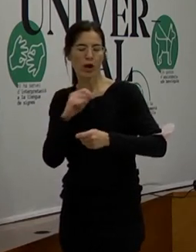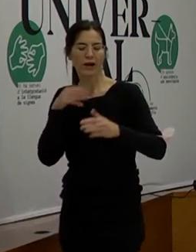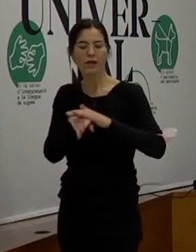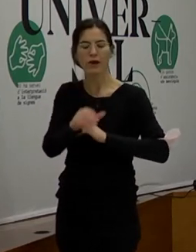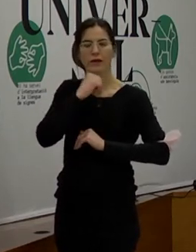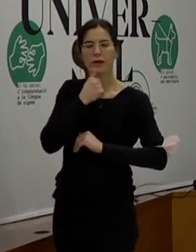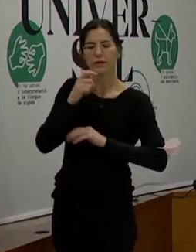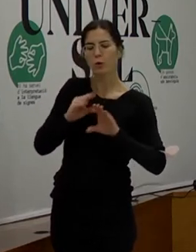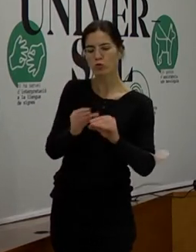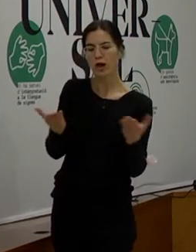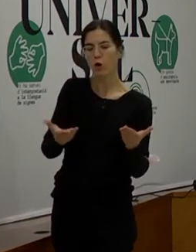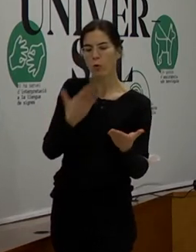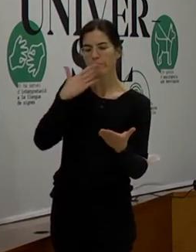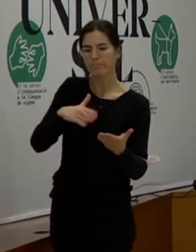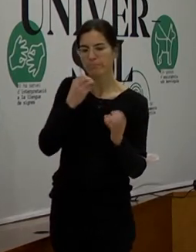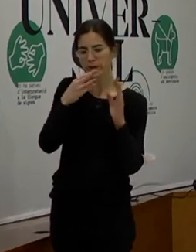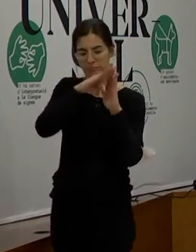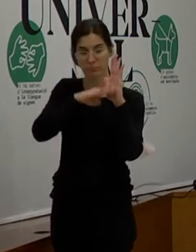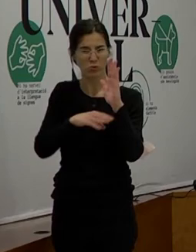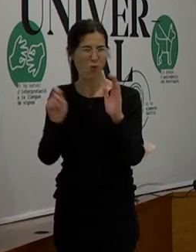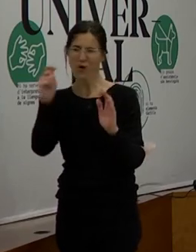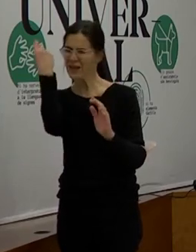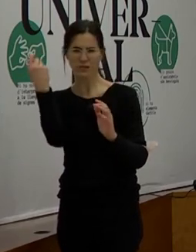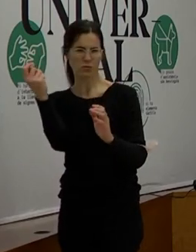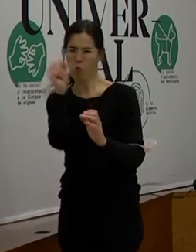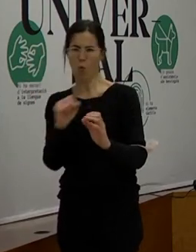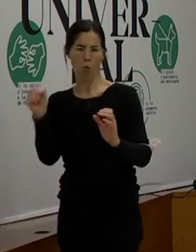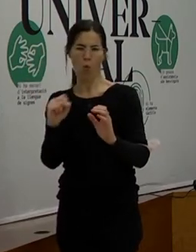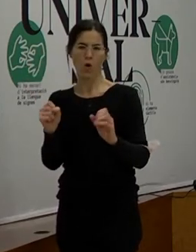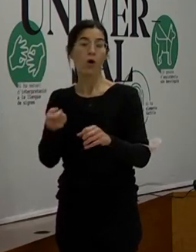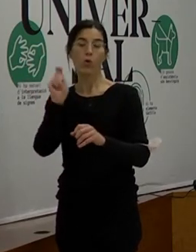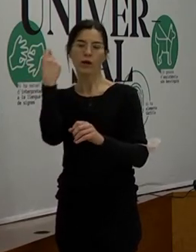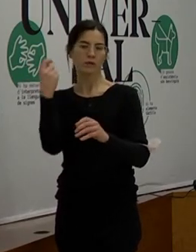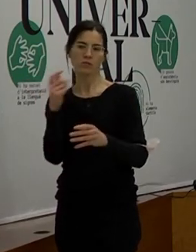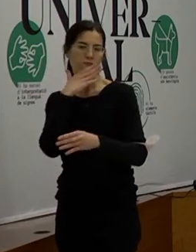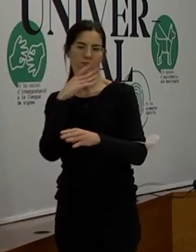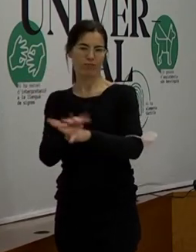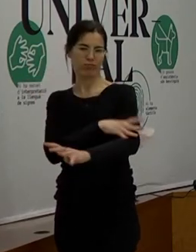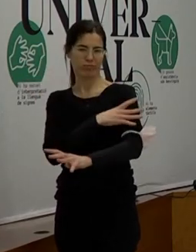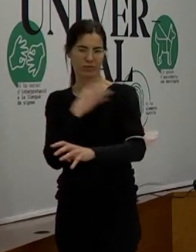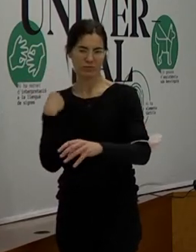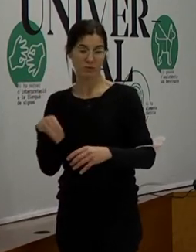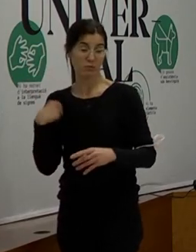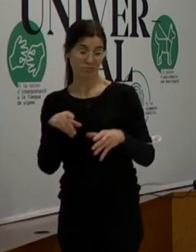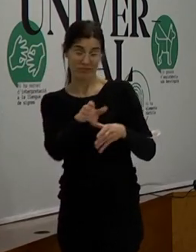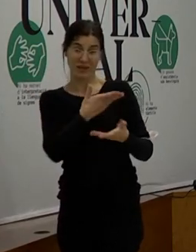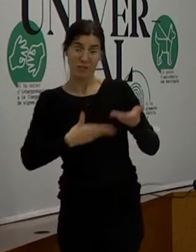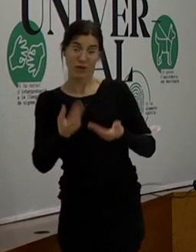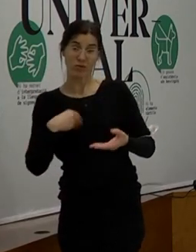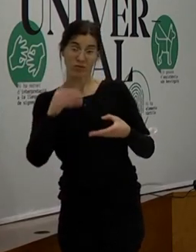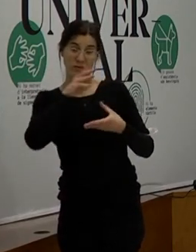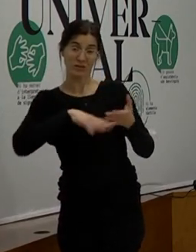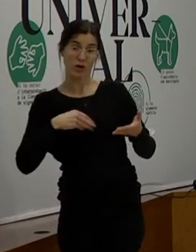com el feien servir, etc. I ha tingut un èxit abrumador. I aquest és el canviador a Barcelona per